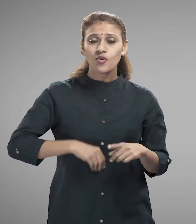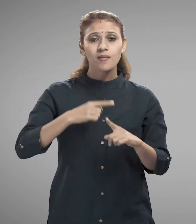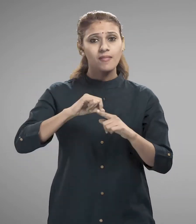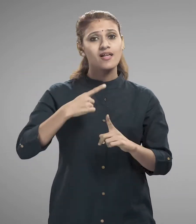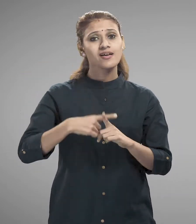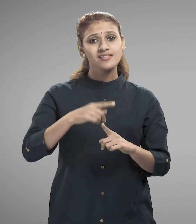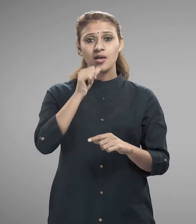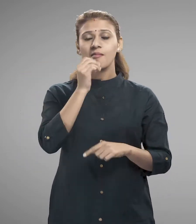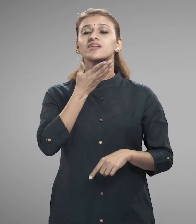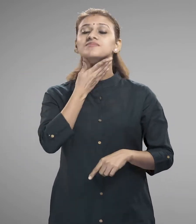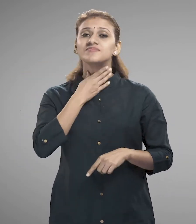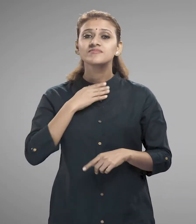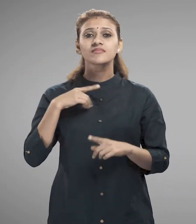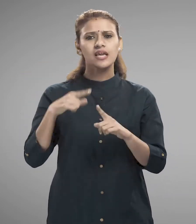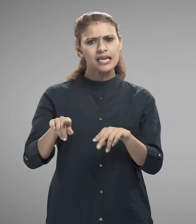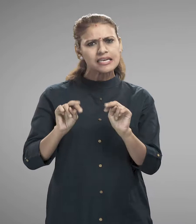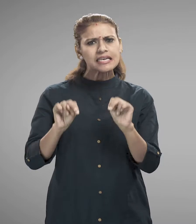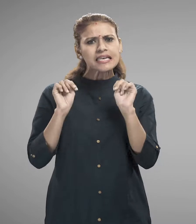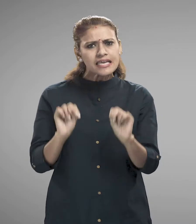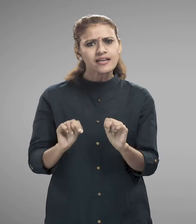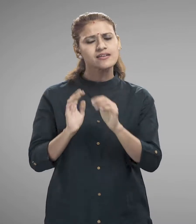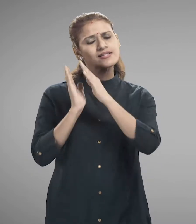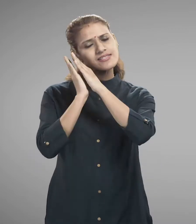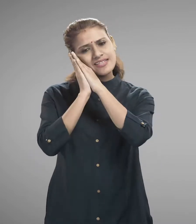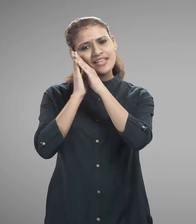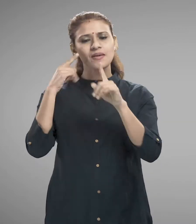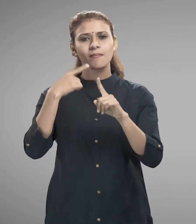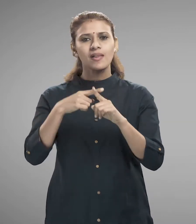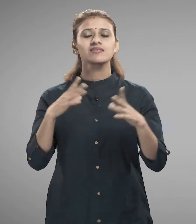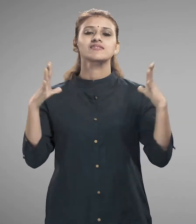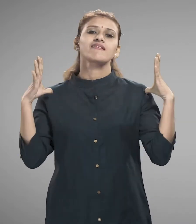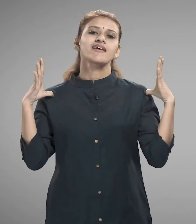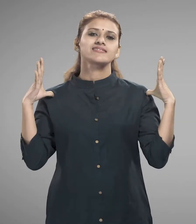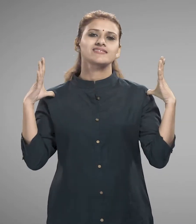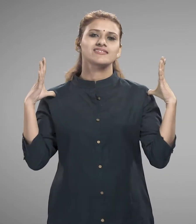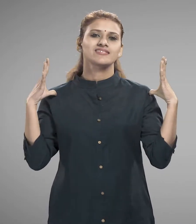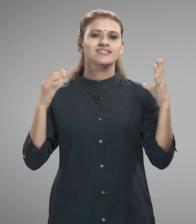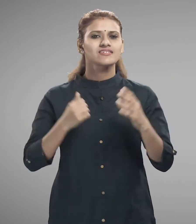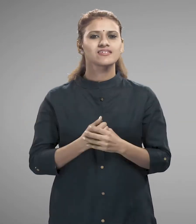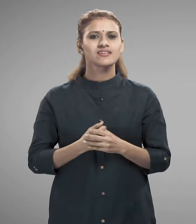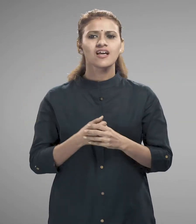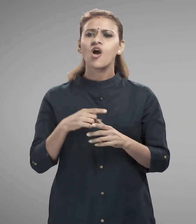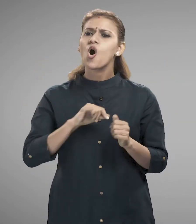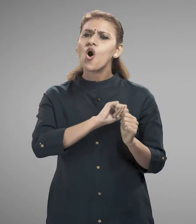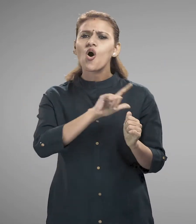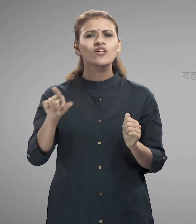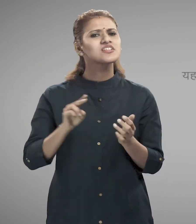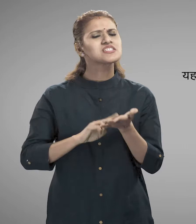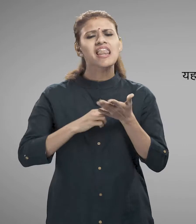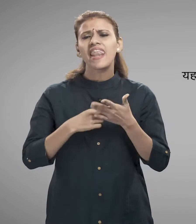उसे भूख और प्यास लगती है। हमारे शरीर को आराम और नींद की भी आवश्यकता होती है। ये